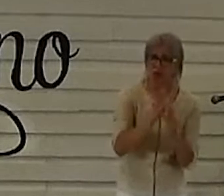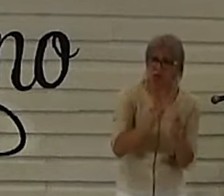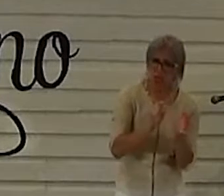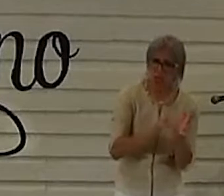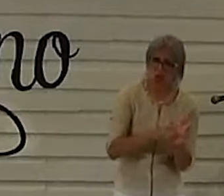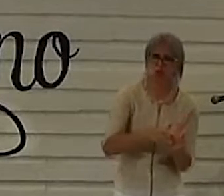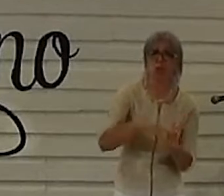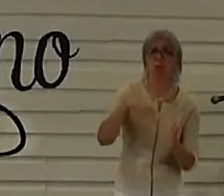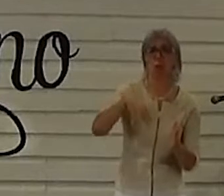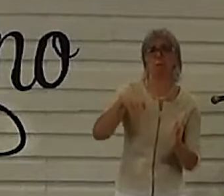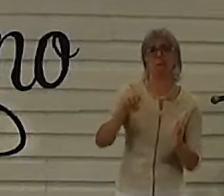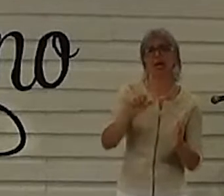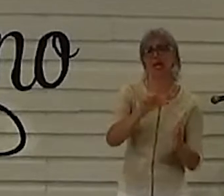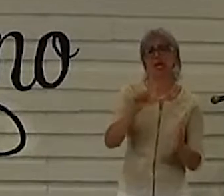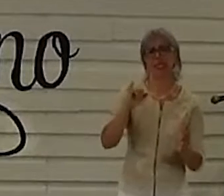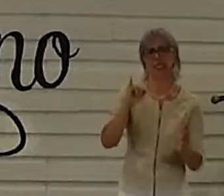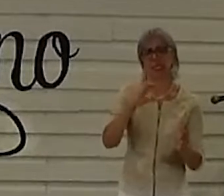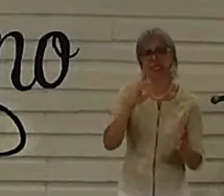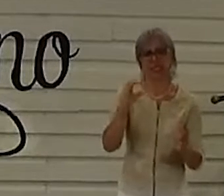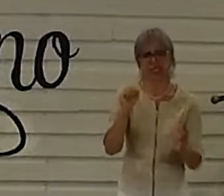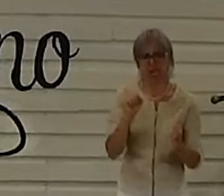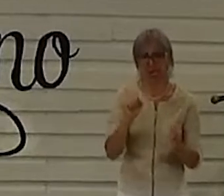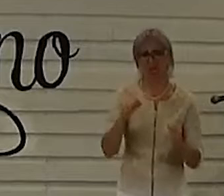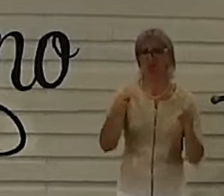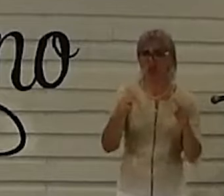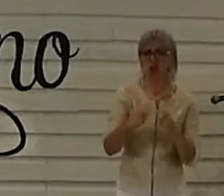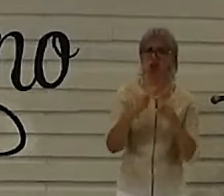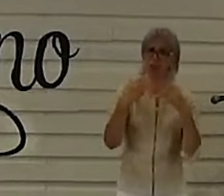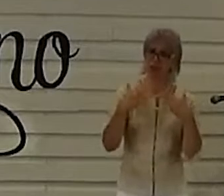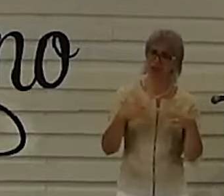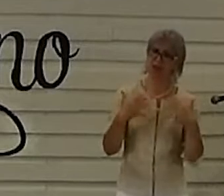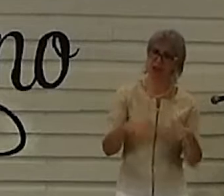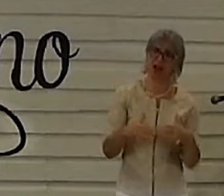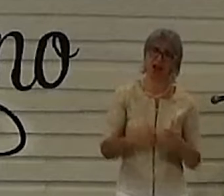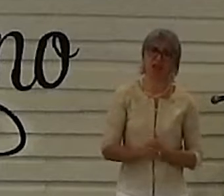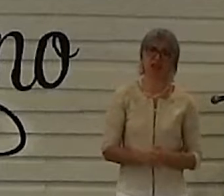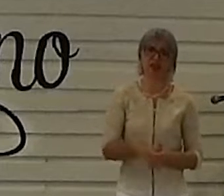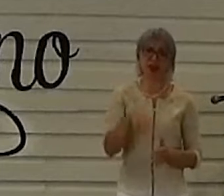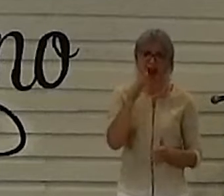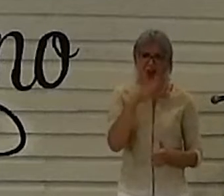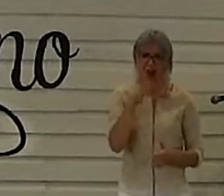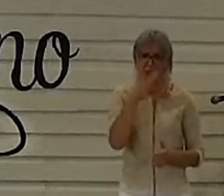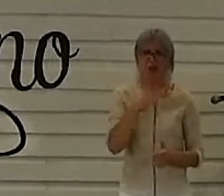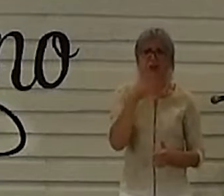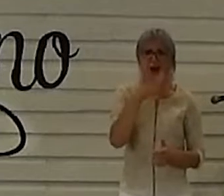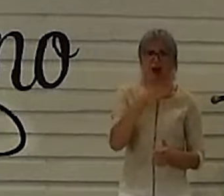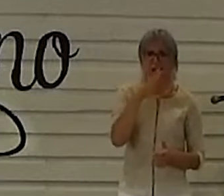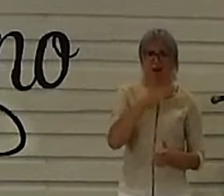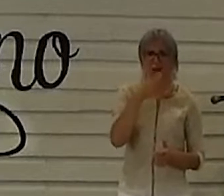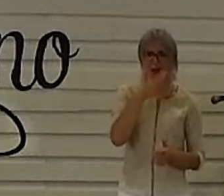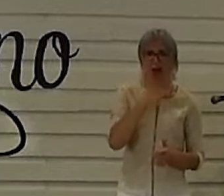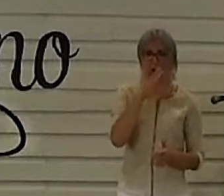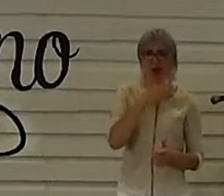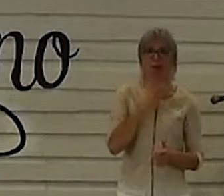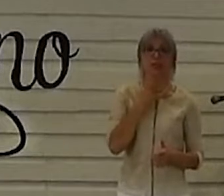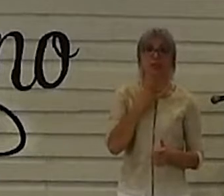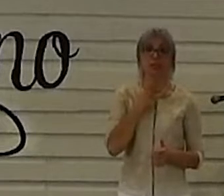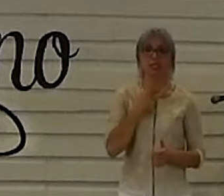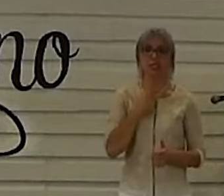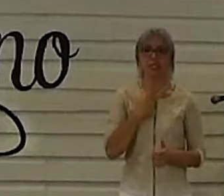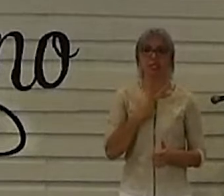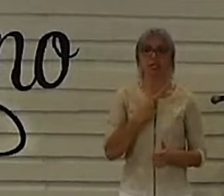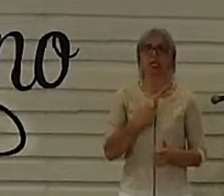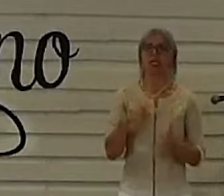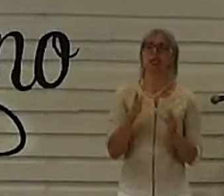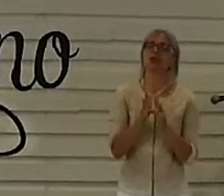Acqua. È uscita acqua. E tutti sono corsi ad ascoltare la